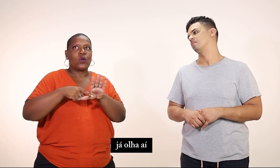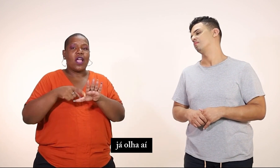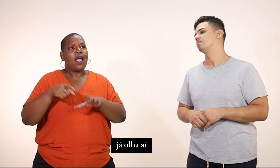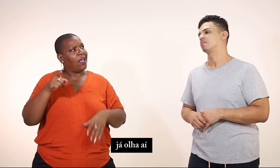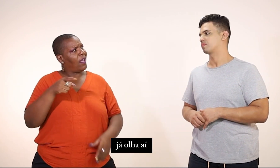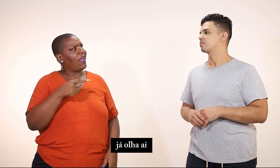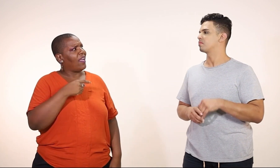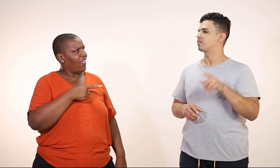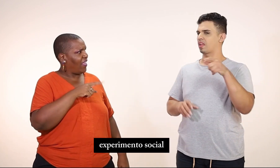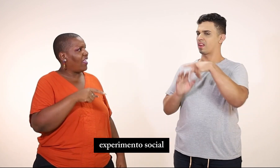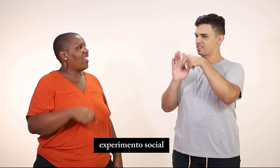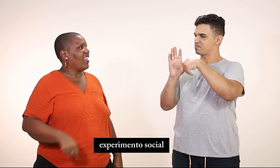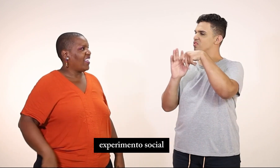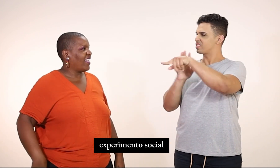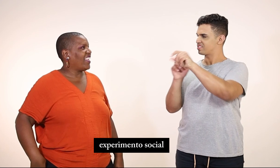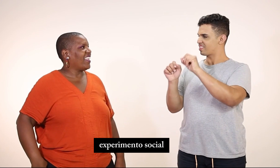Olha aí, experimento social.